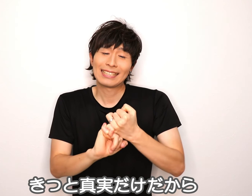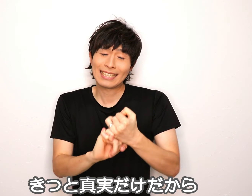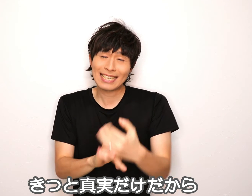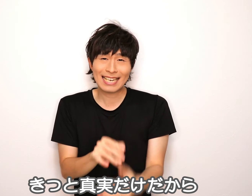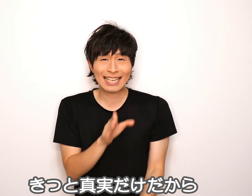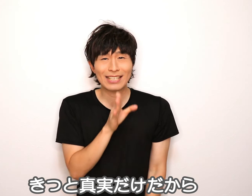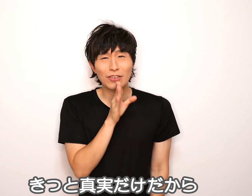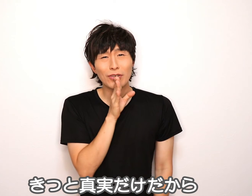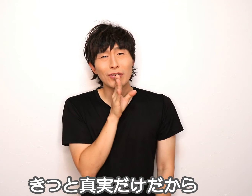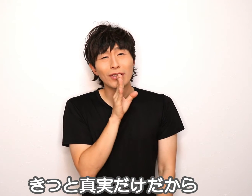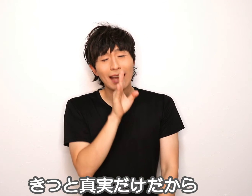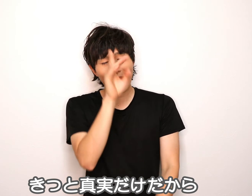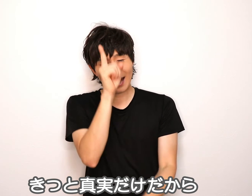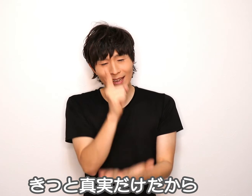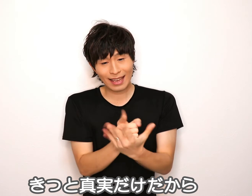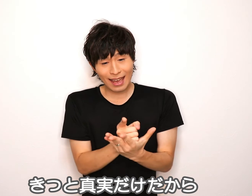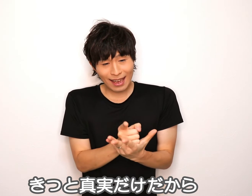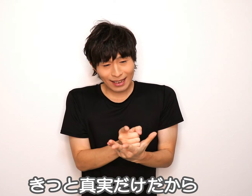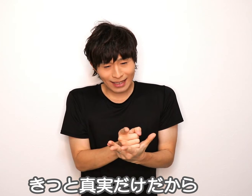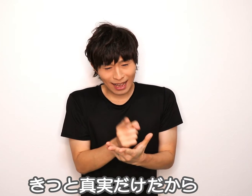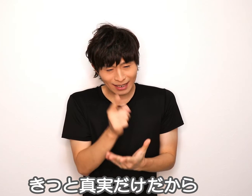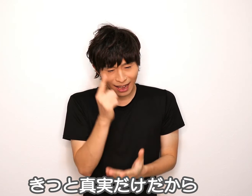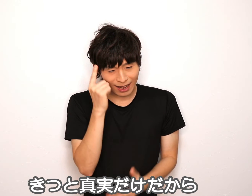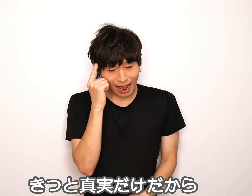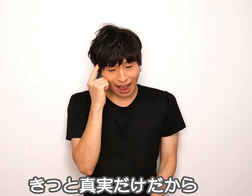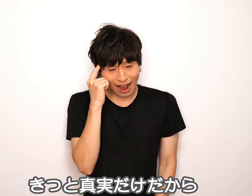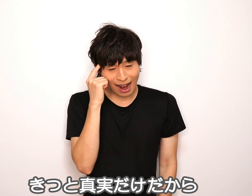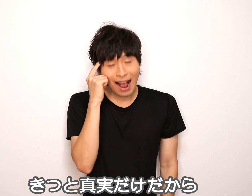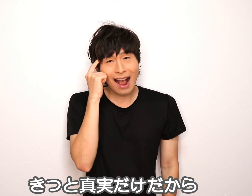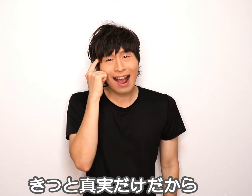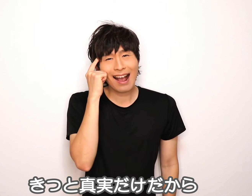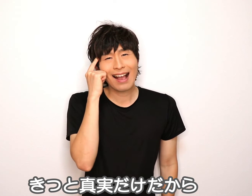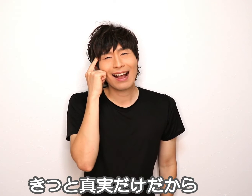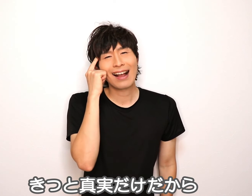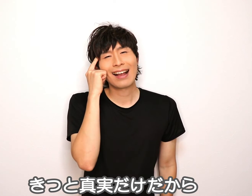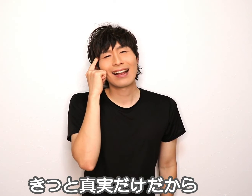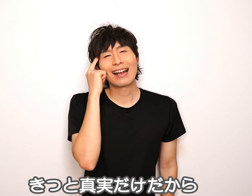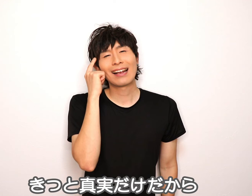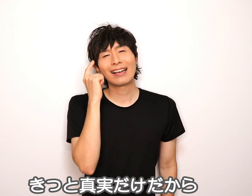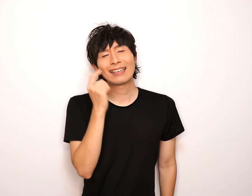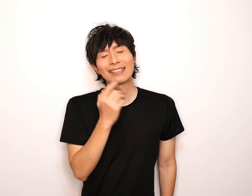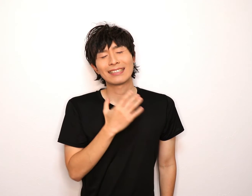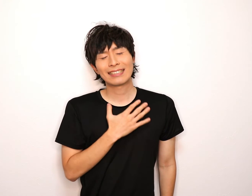実だけだから。